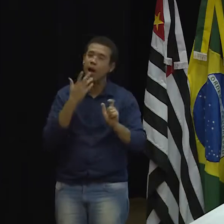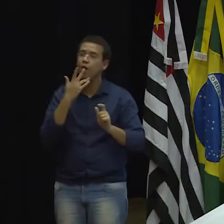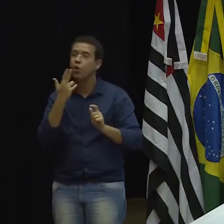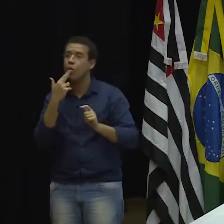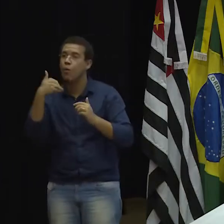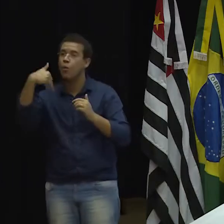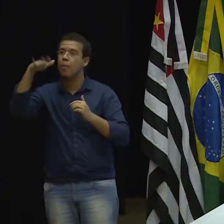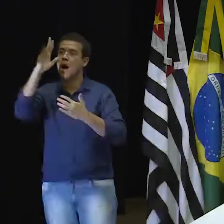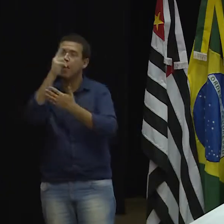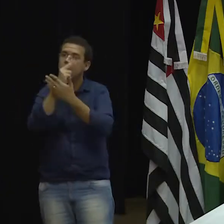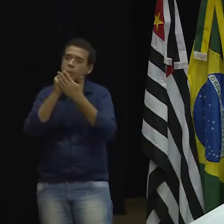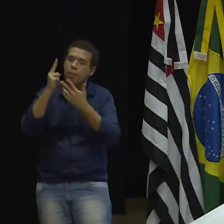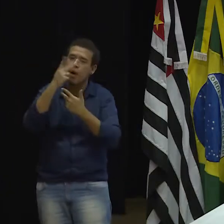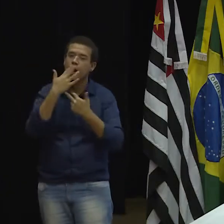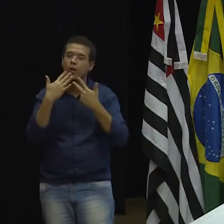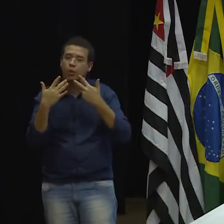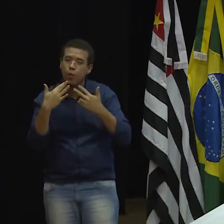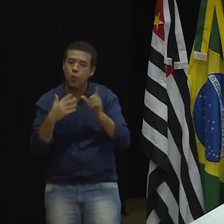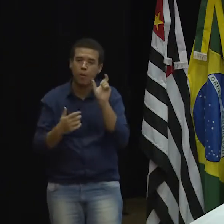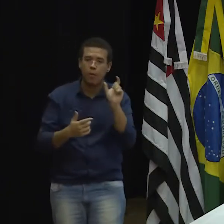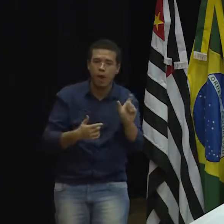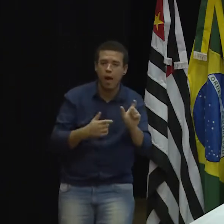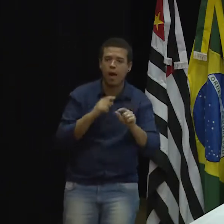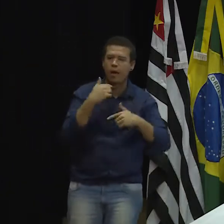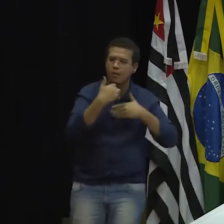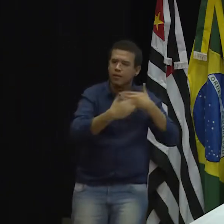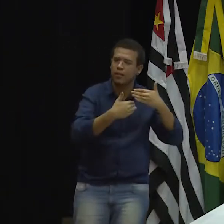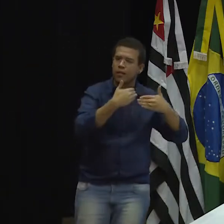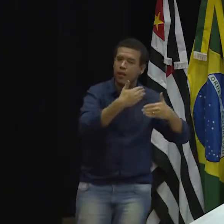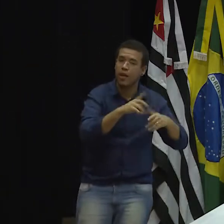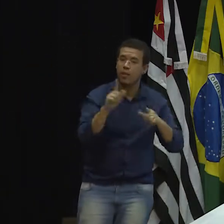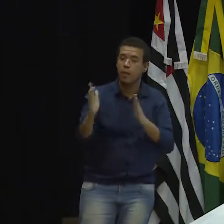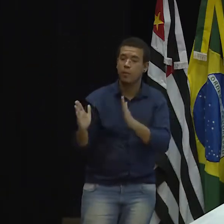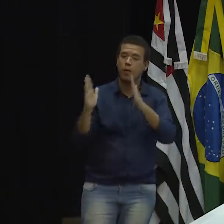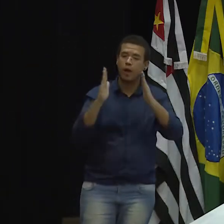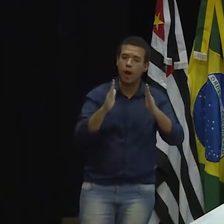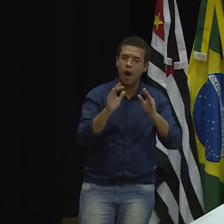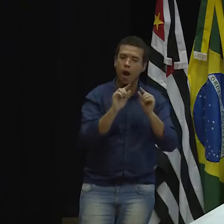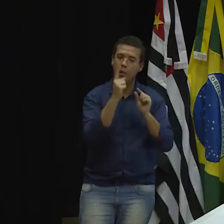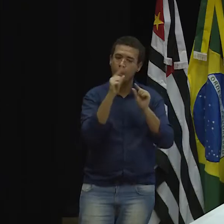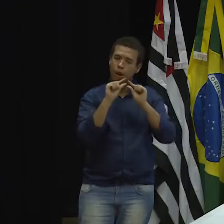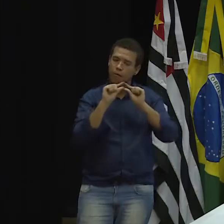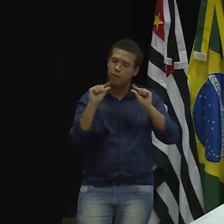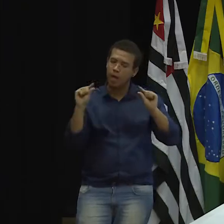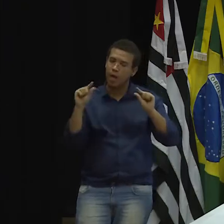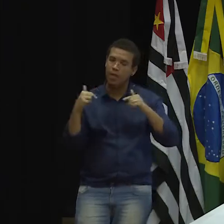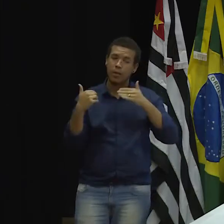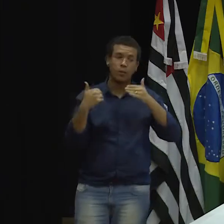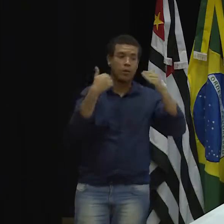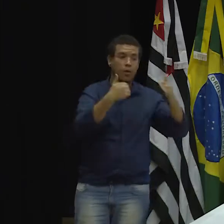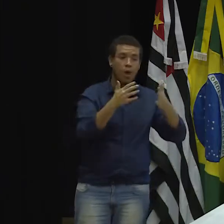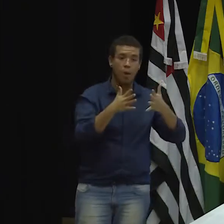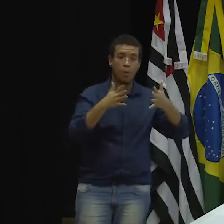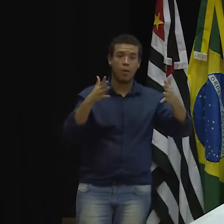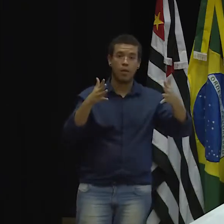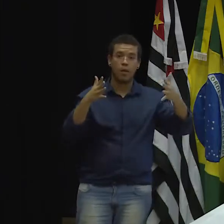crianças pequenas que precisam de palavras coloridas no texto, frases. Primeiro elas